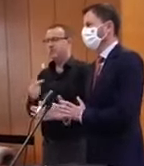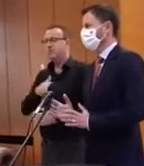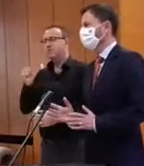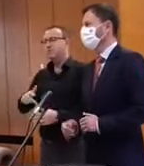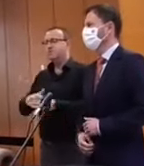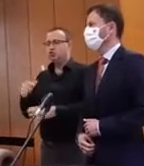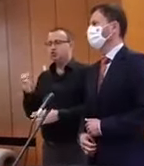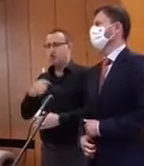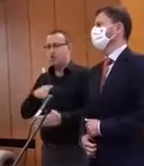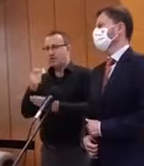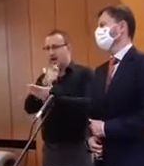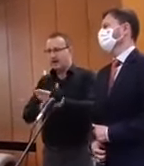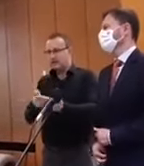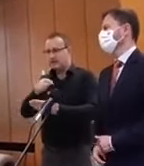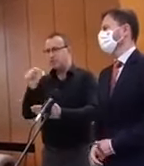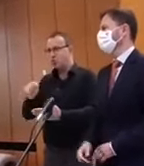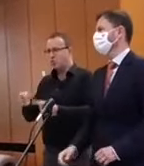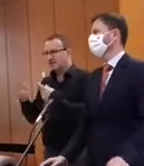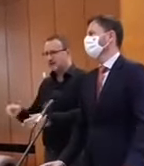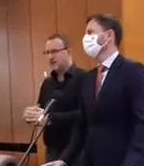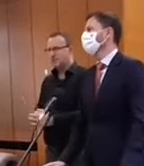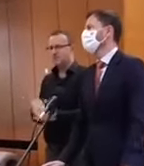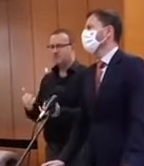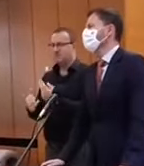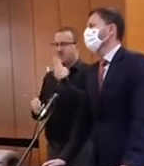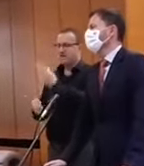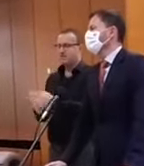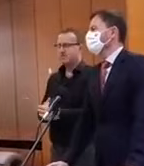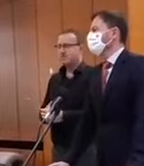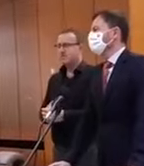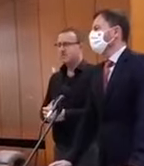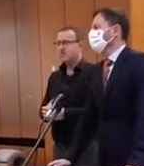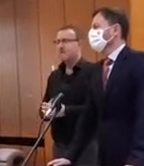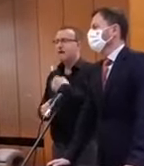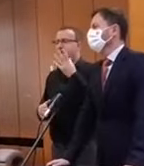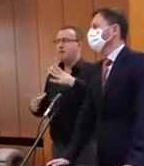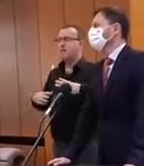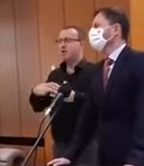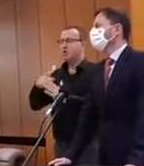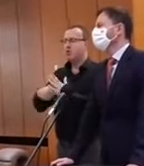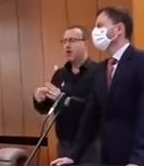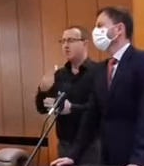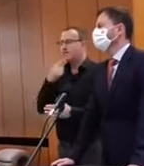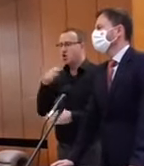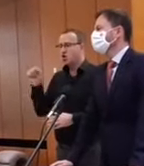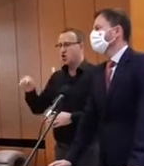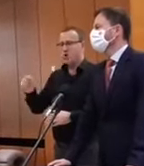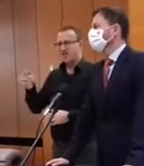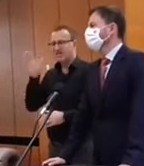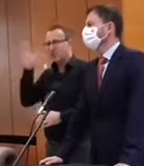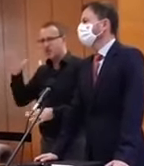sa aj stane. V tomto momente to tak nevidí. A pre politicky, čo ak teda Boris Kolár povie, že ak toto